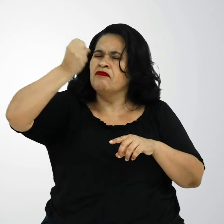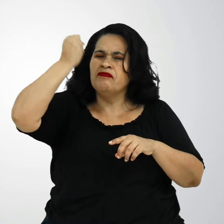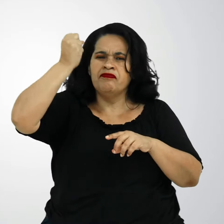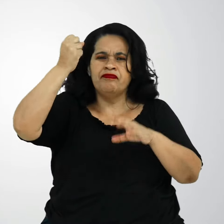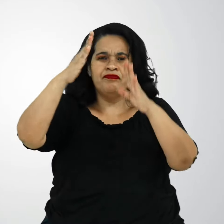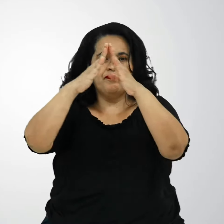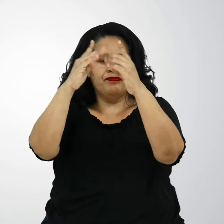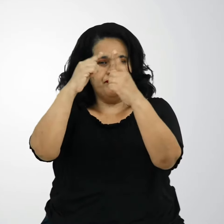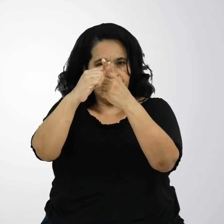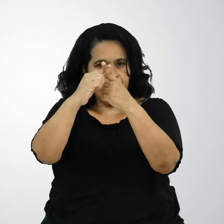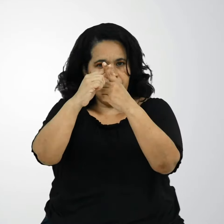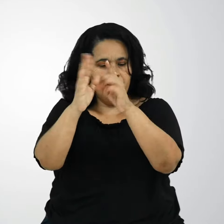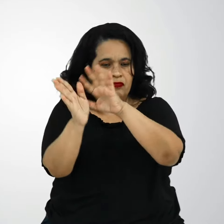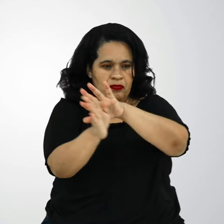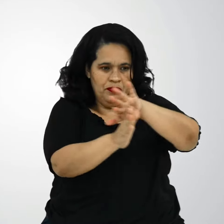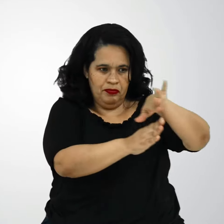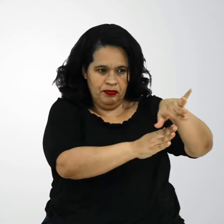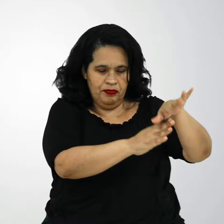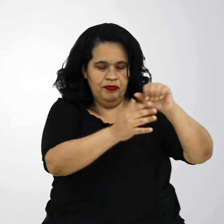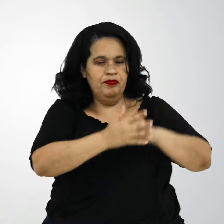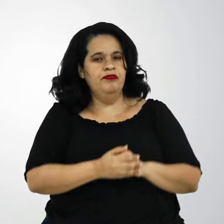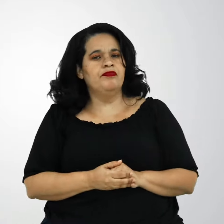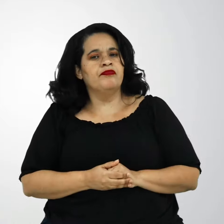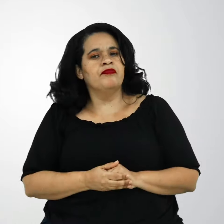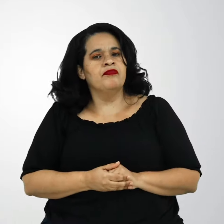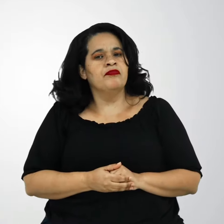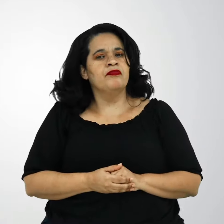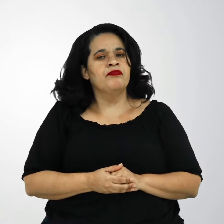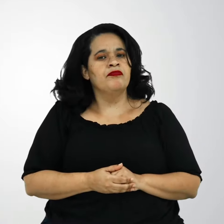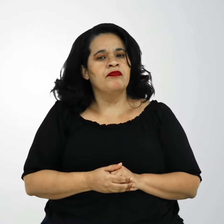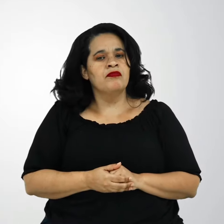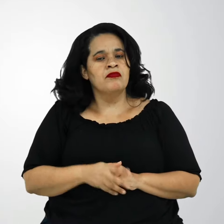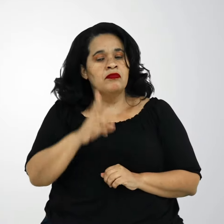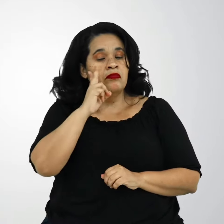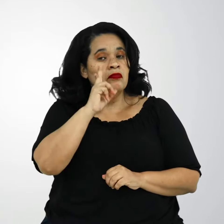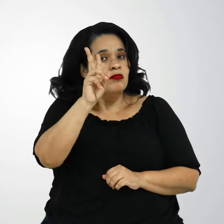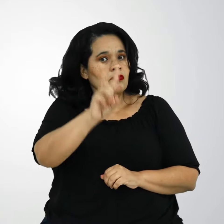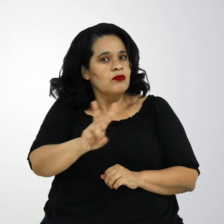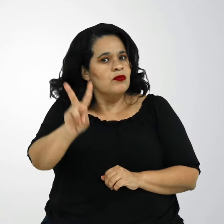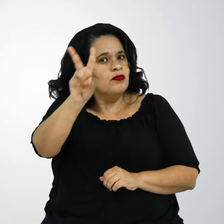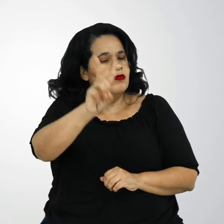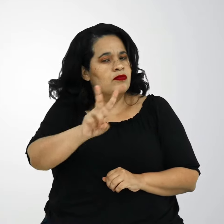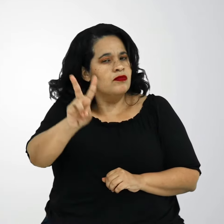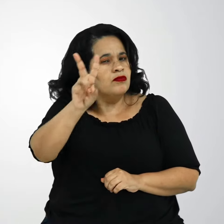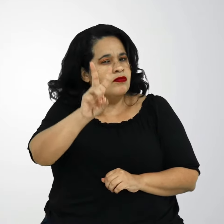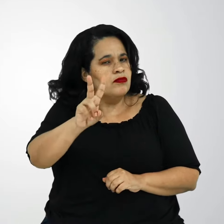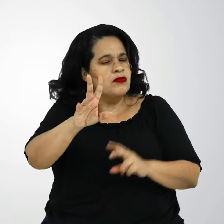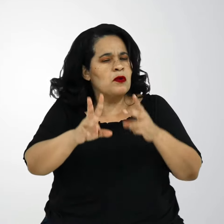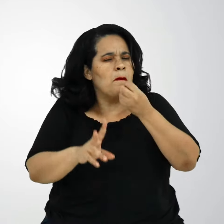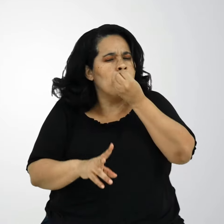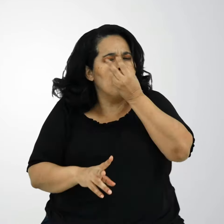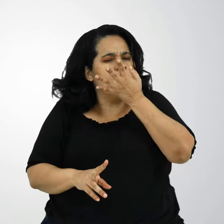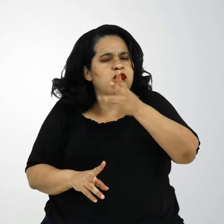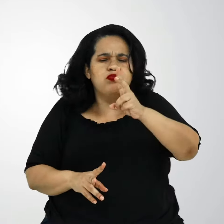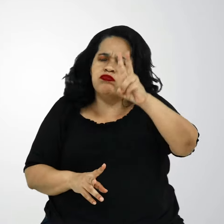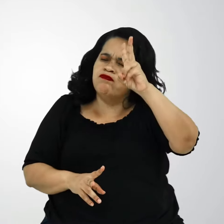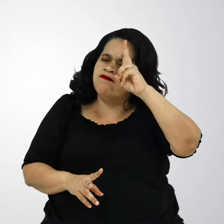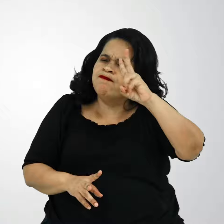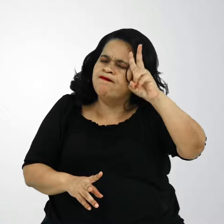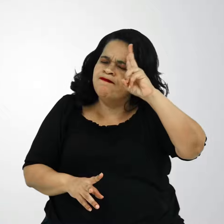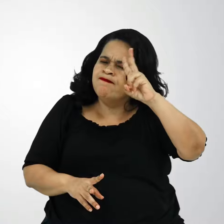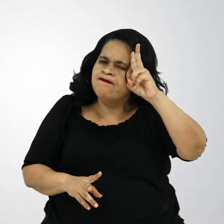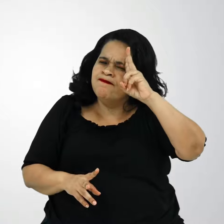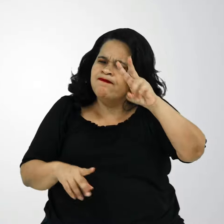Só para reforçar ainda mais essa visão que a gente está colocando aqui, talvez vale a pena lembrar também lá no Apocalipse, né? A gente